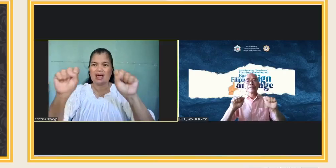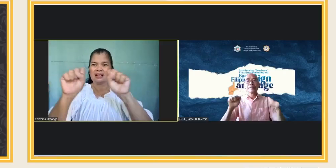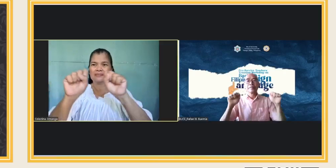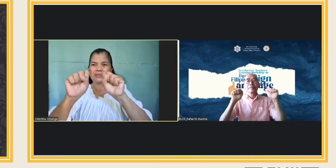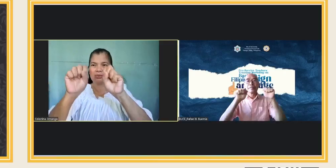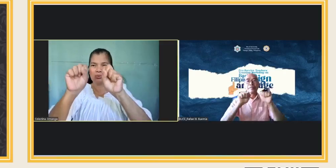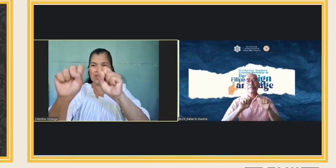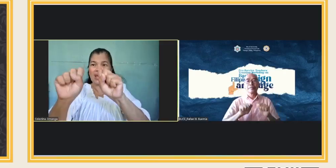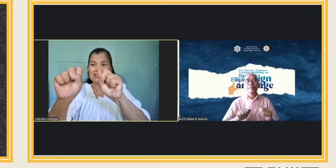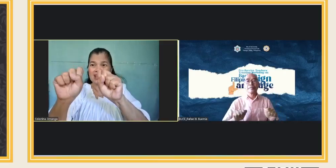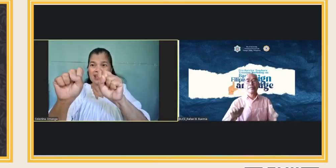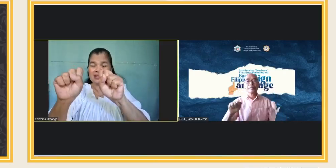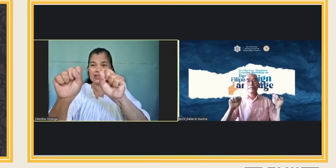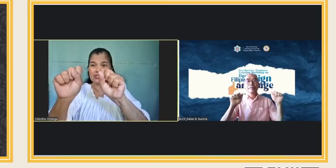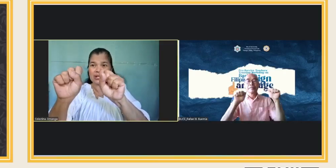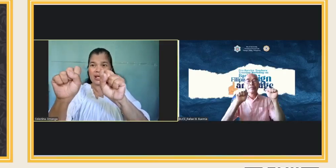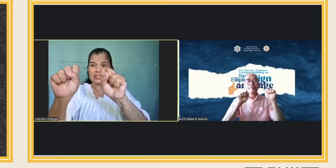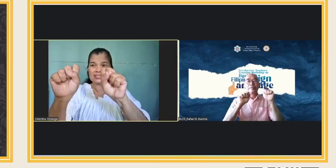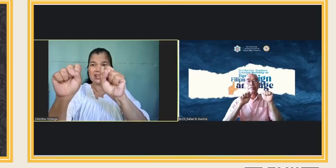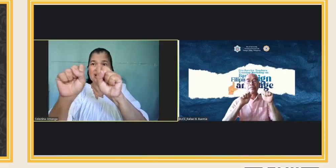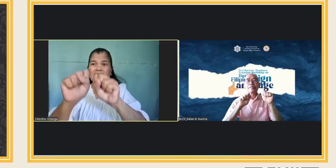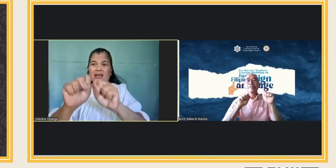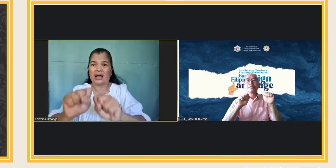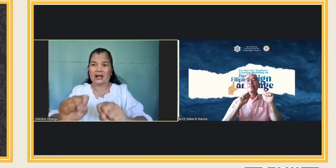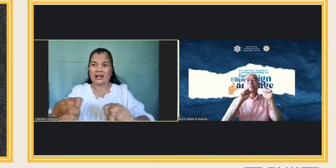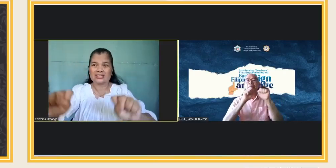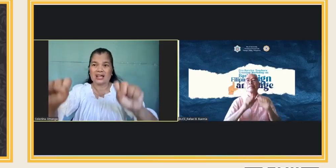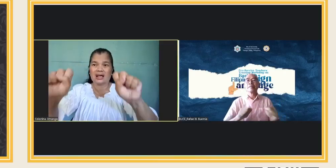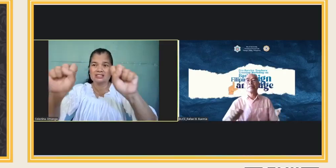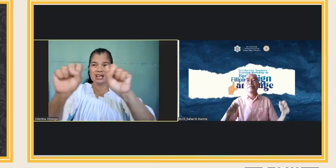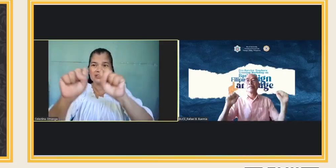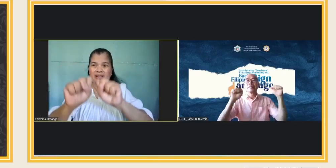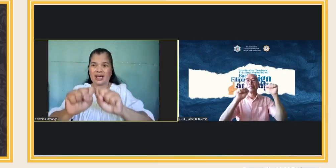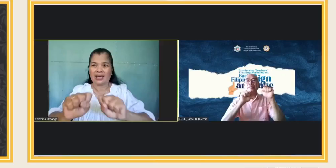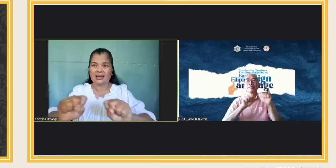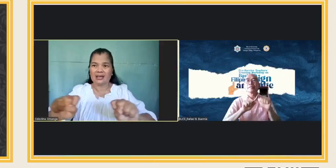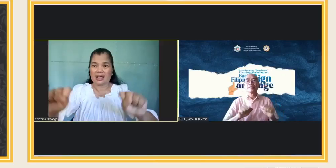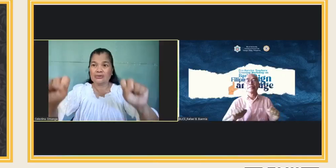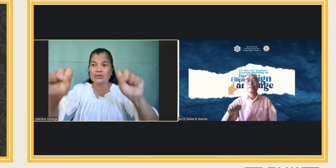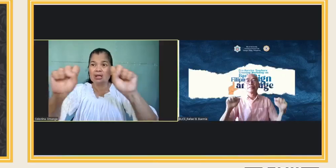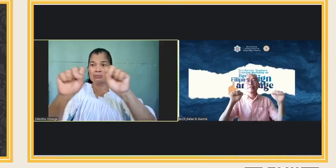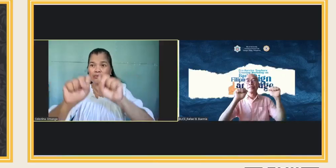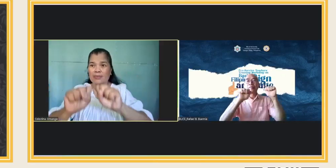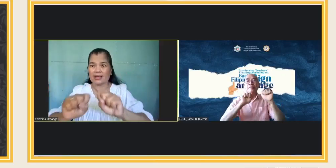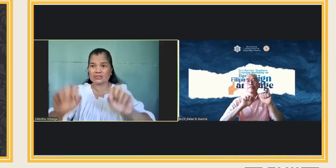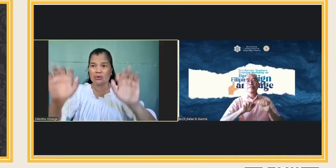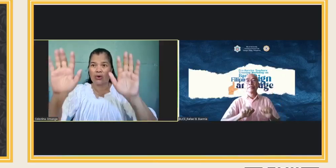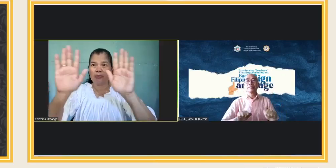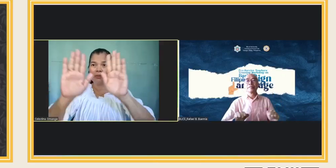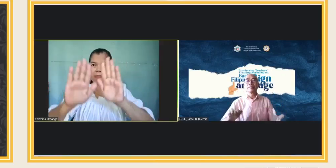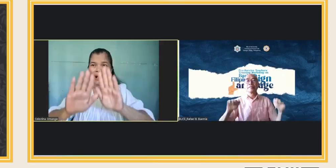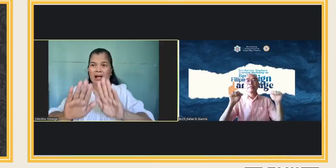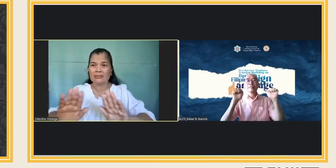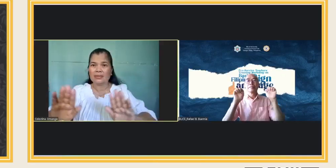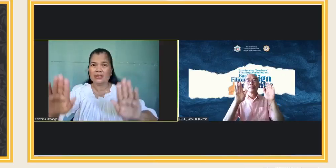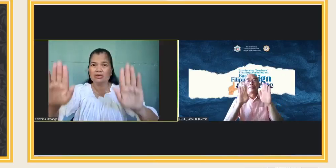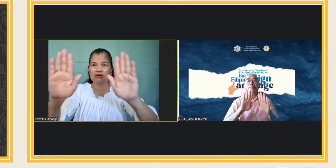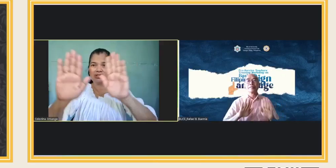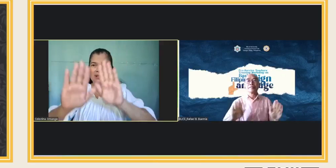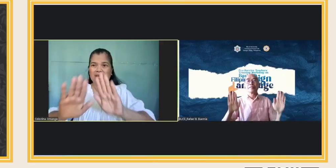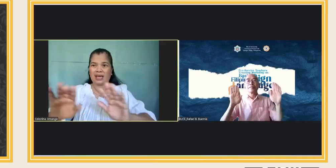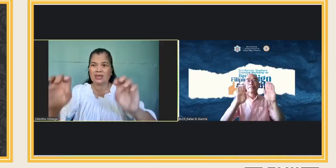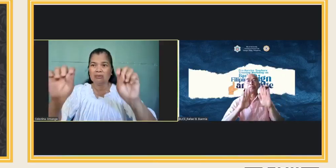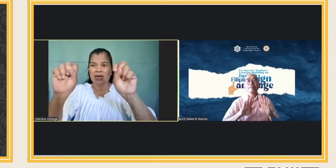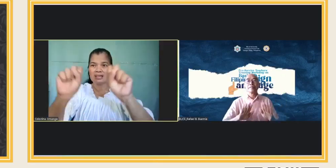movement niya. With S hand, initialized ang Saturday, ganun din ang movement. So, open palm,